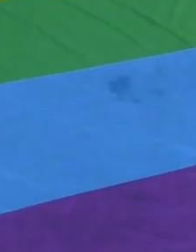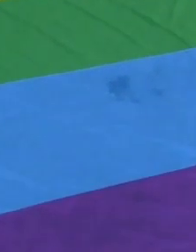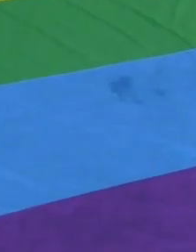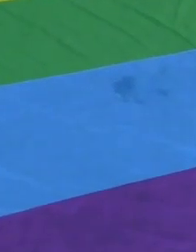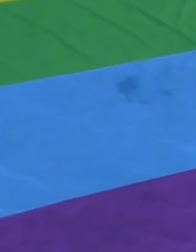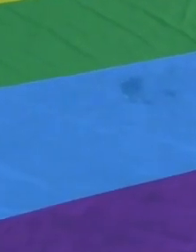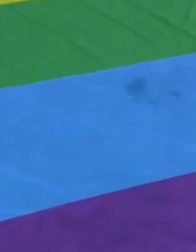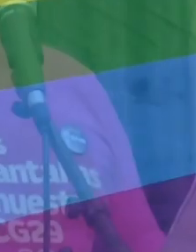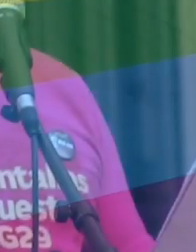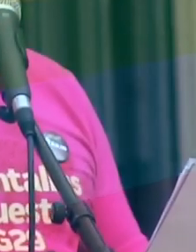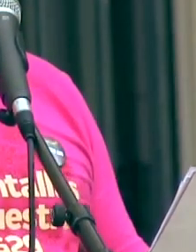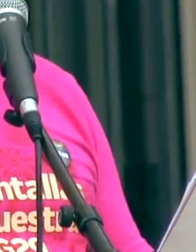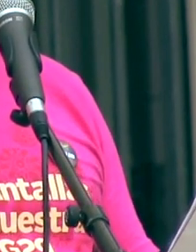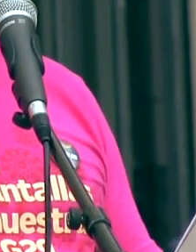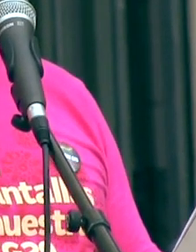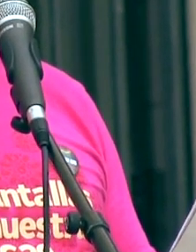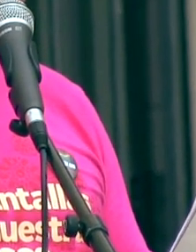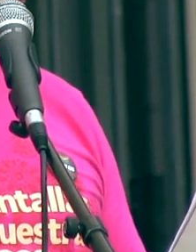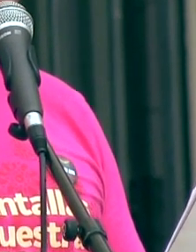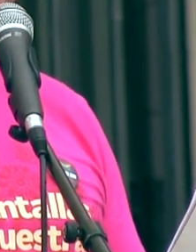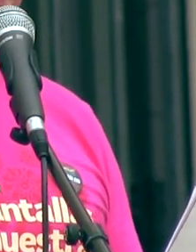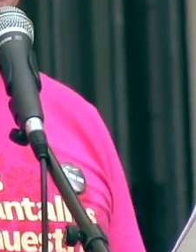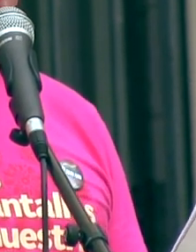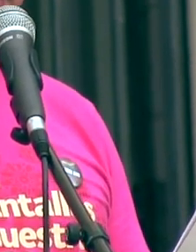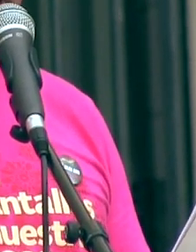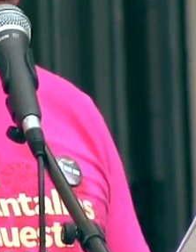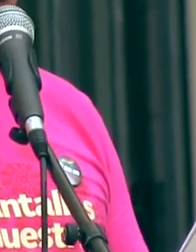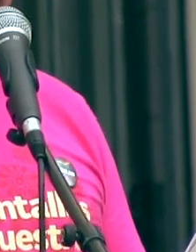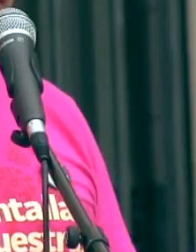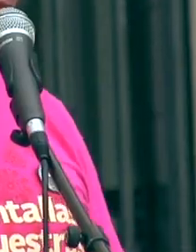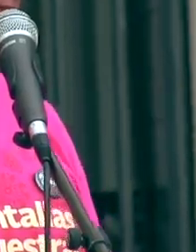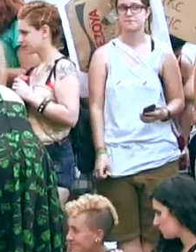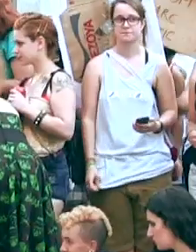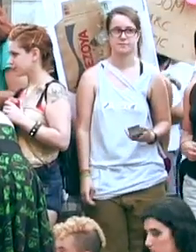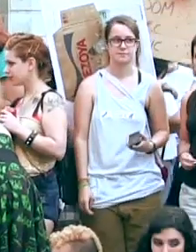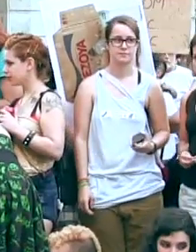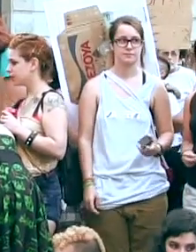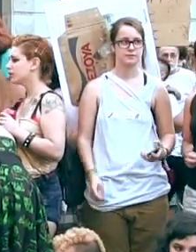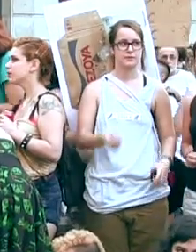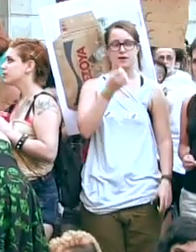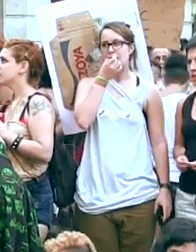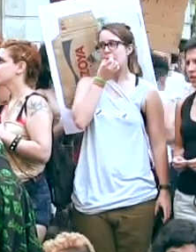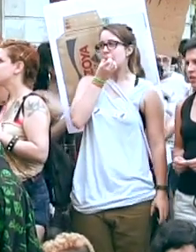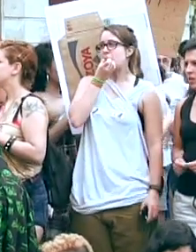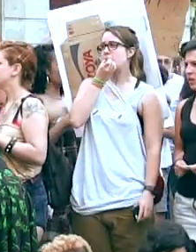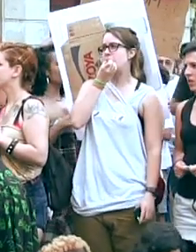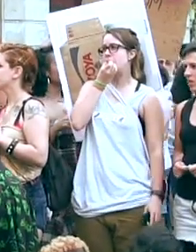i que donen la cara un reconeixement i valentia per trencar l'estigma.